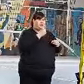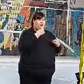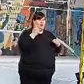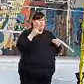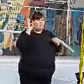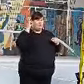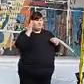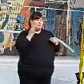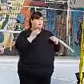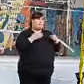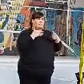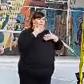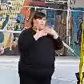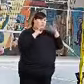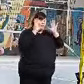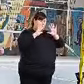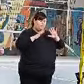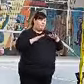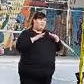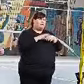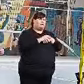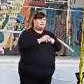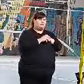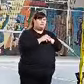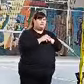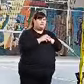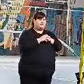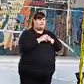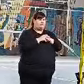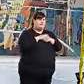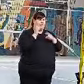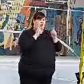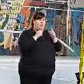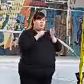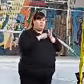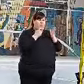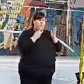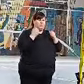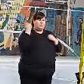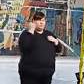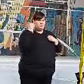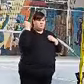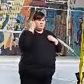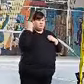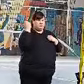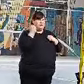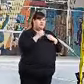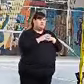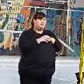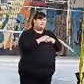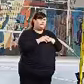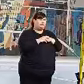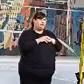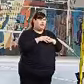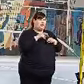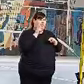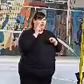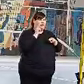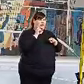apuntar al equipo en el lugar que se ponga. Algunos puntos para tener en cuenta la responsabilidad, llegar